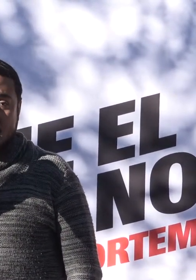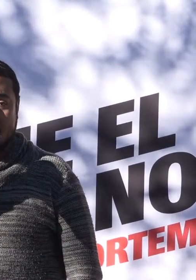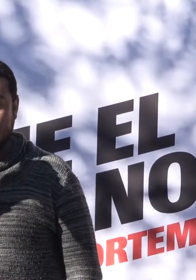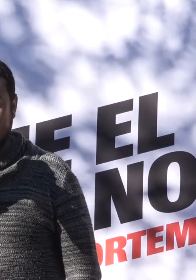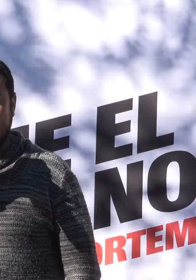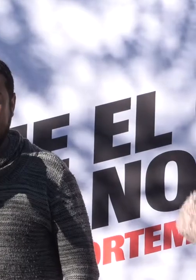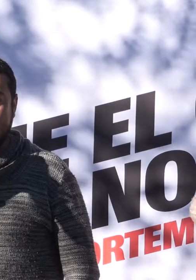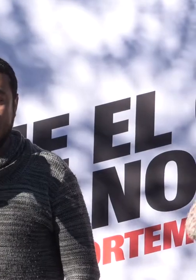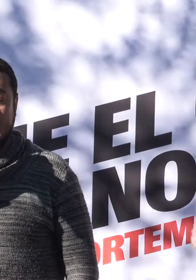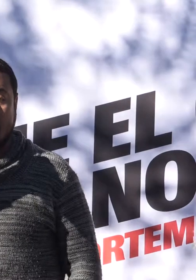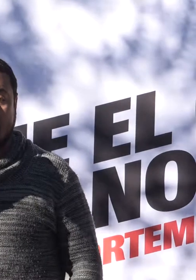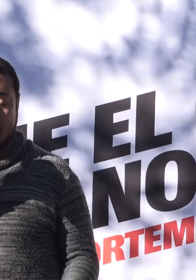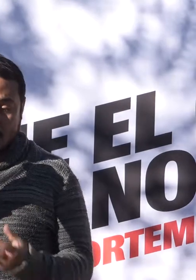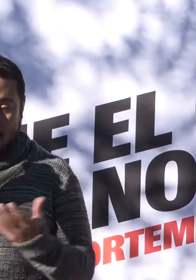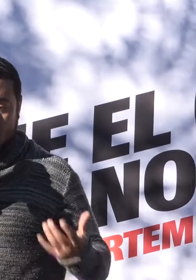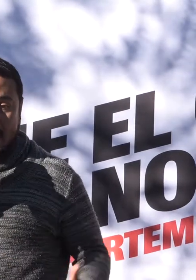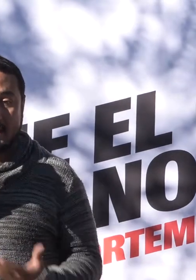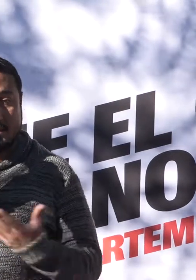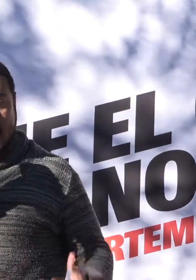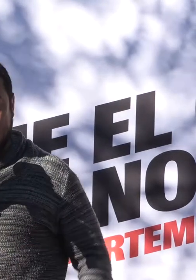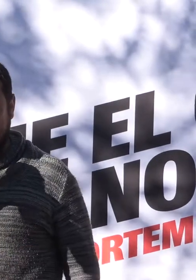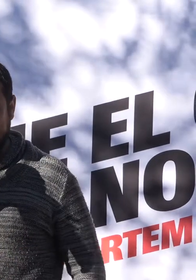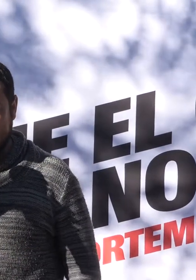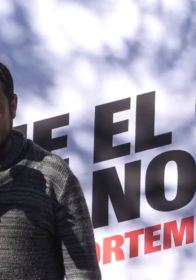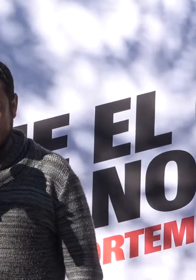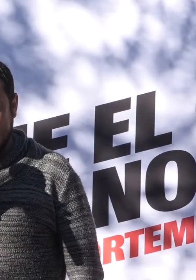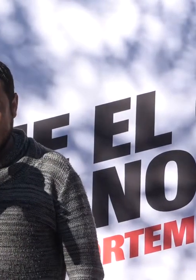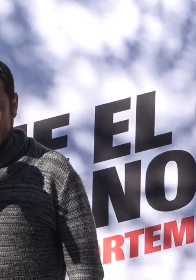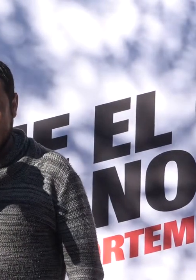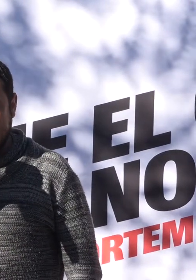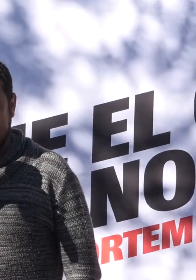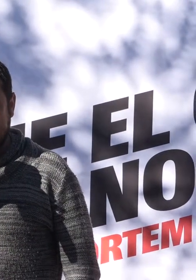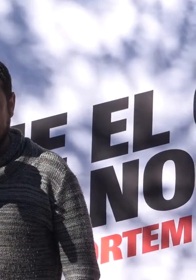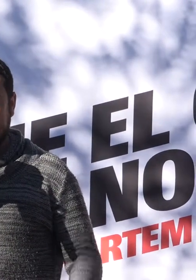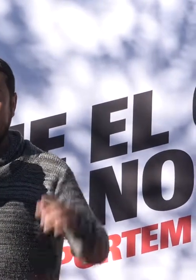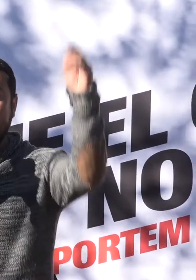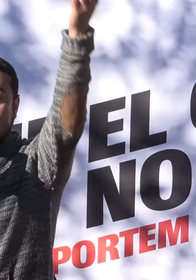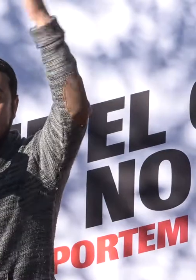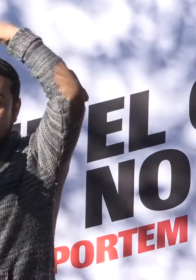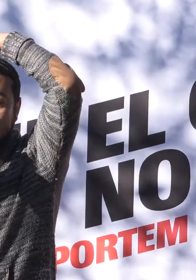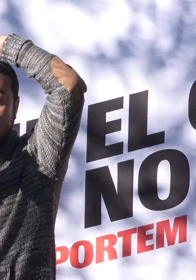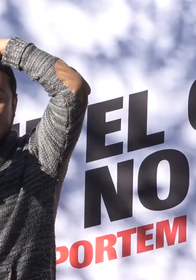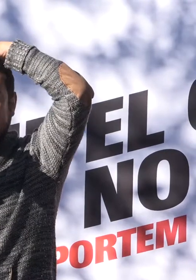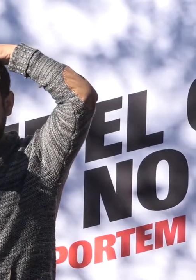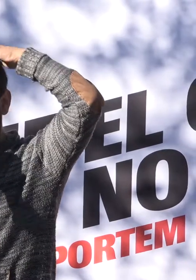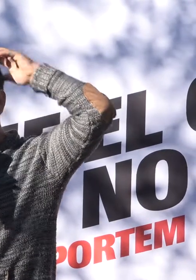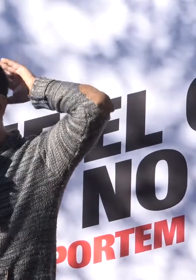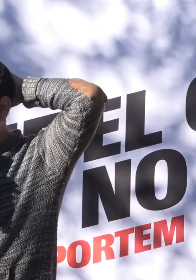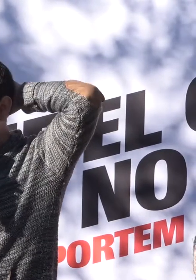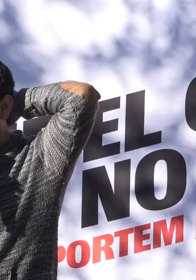mismos la sociedad la cultura del estado y pues aquí voy a estar dándoles